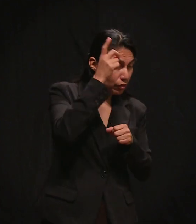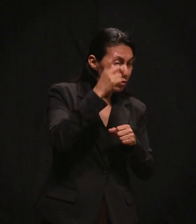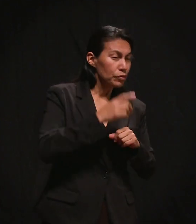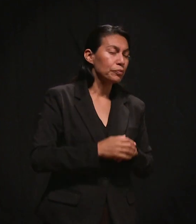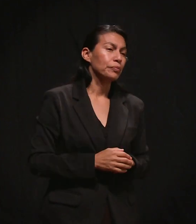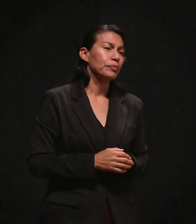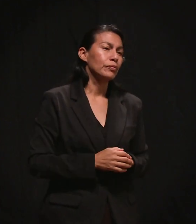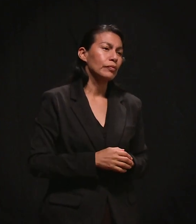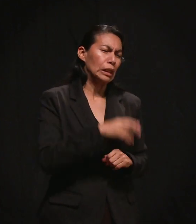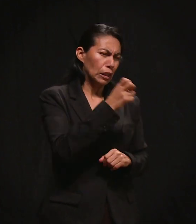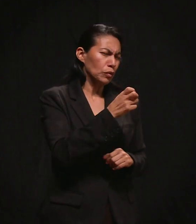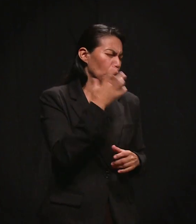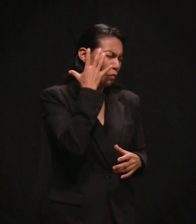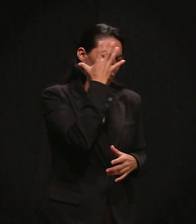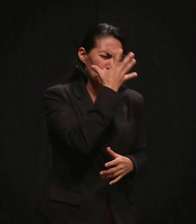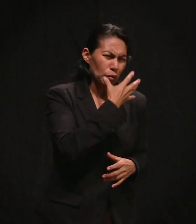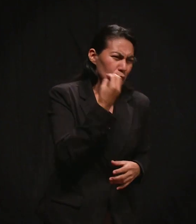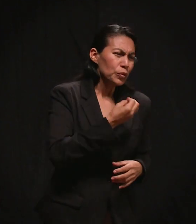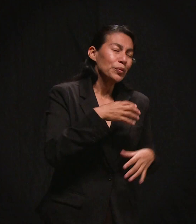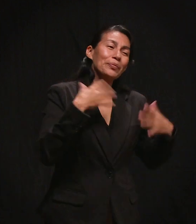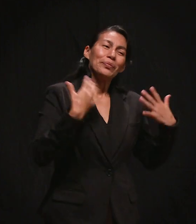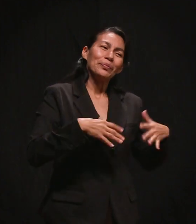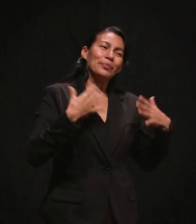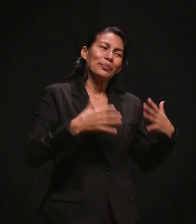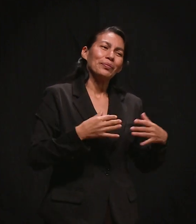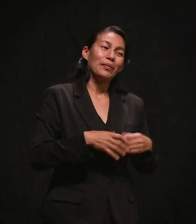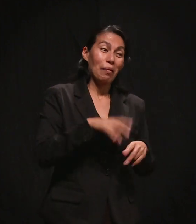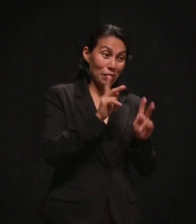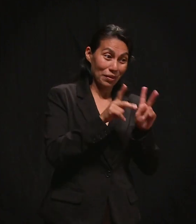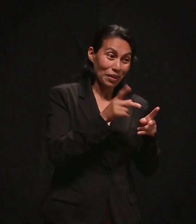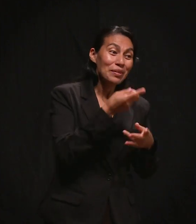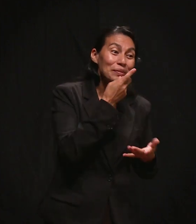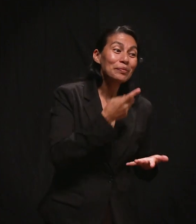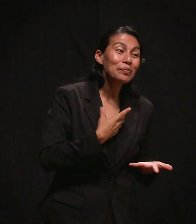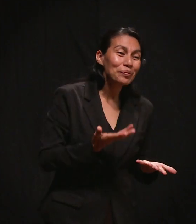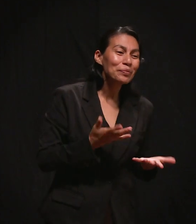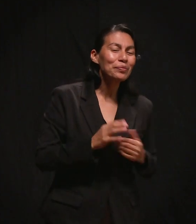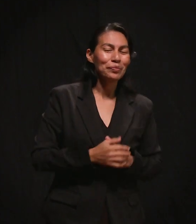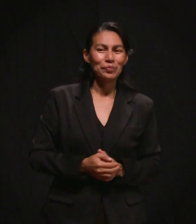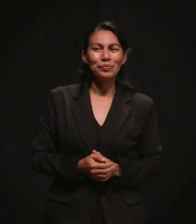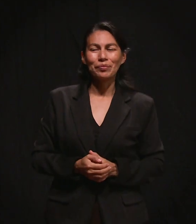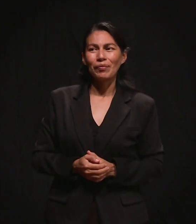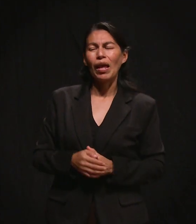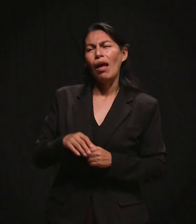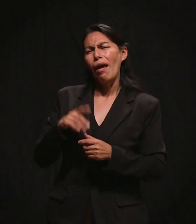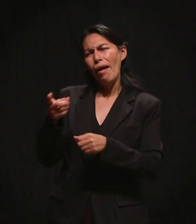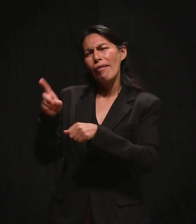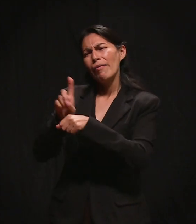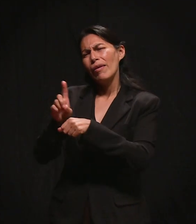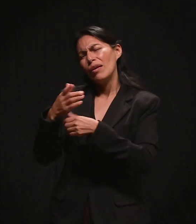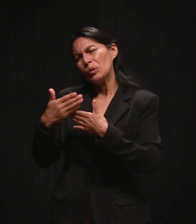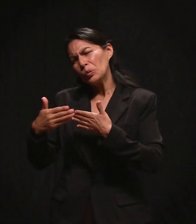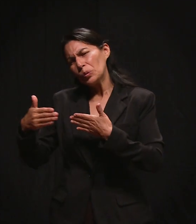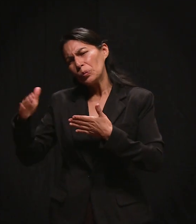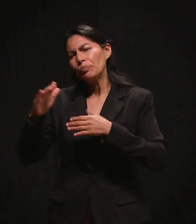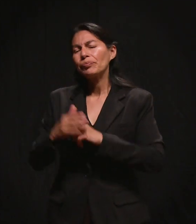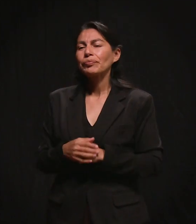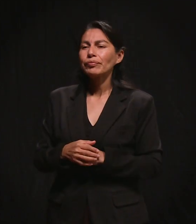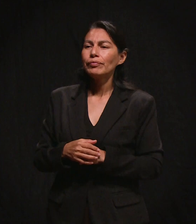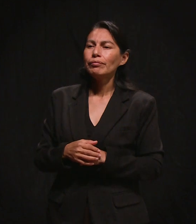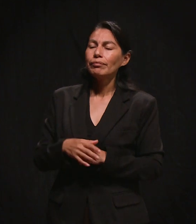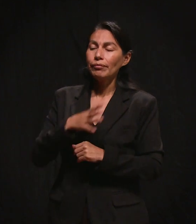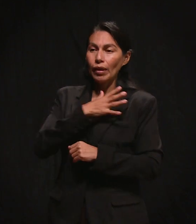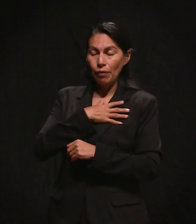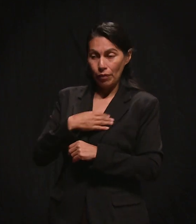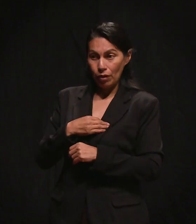maravilloso, eso es maravilloso. Y cuéntanos, ¿qué pasó? Sí, mire, pasaron unos días y mi hijo, el mayor, bueno,